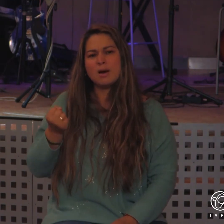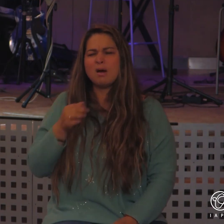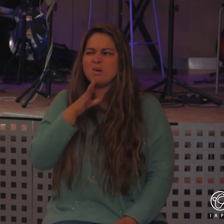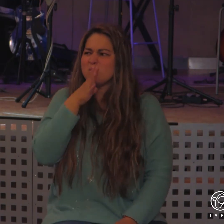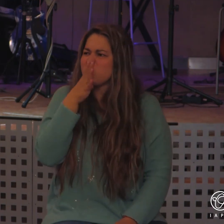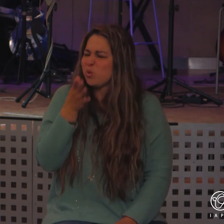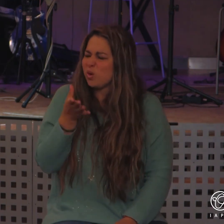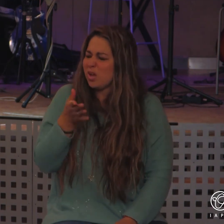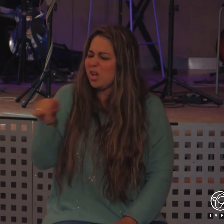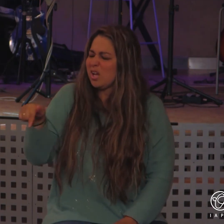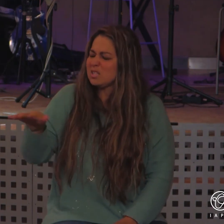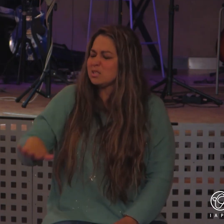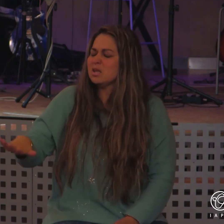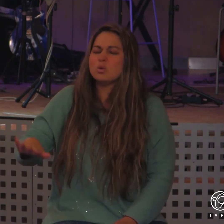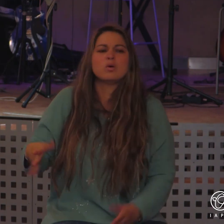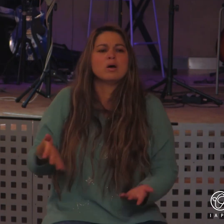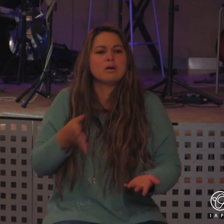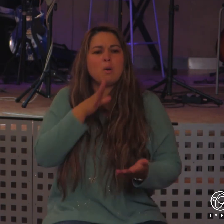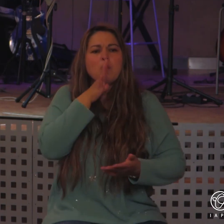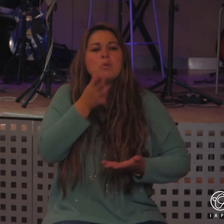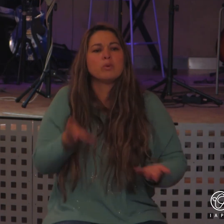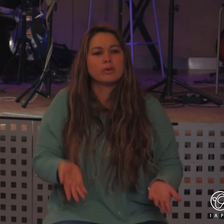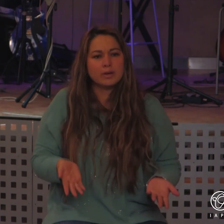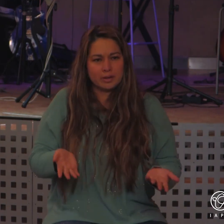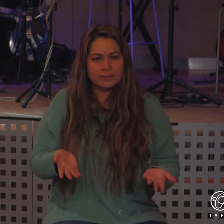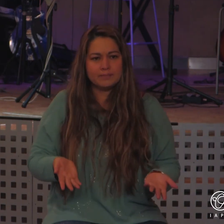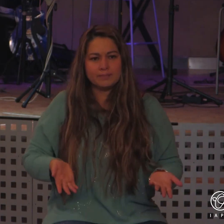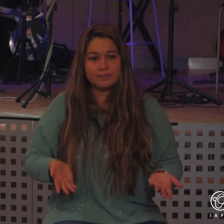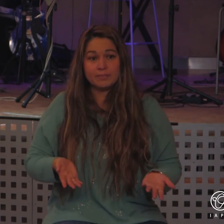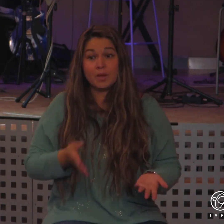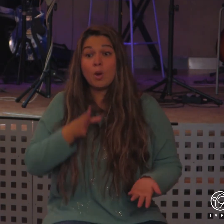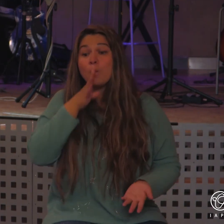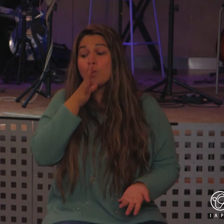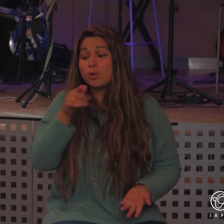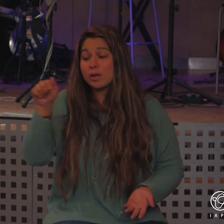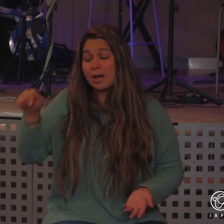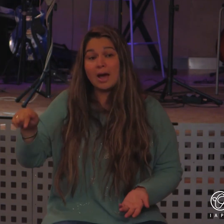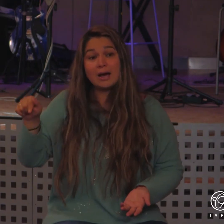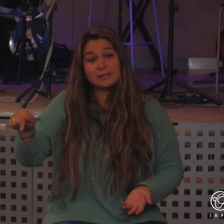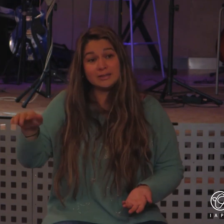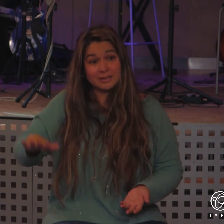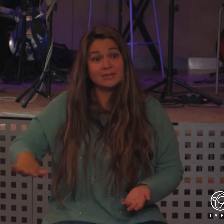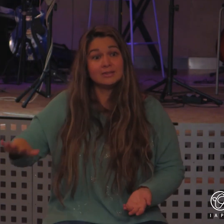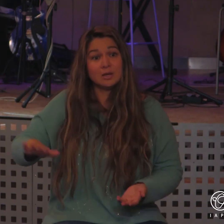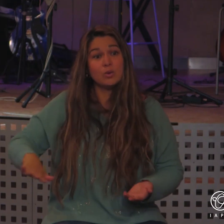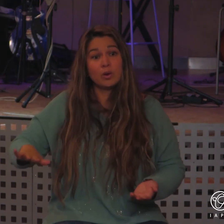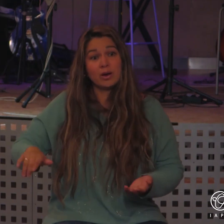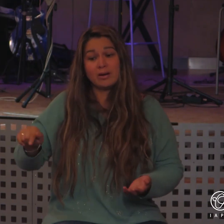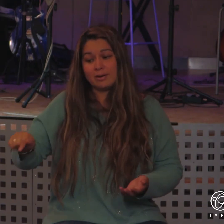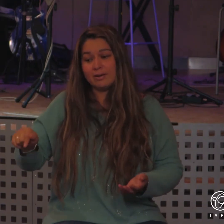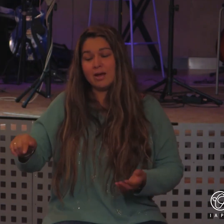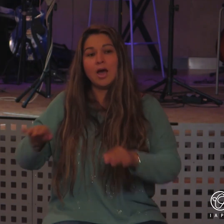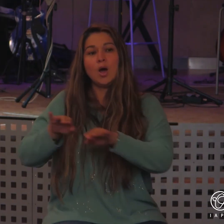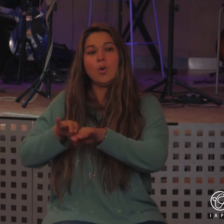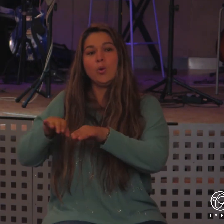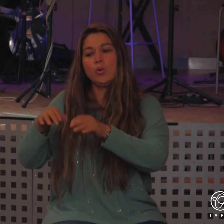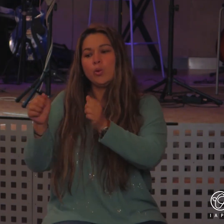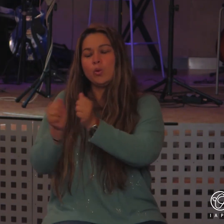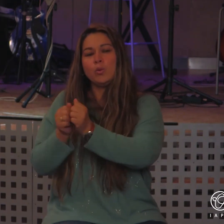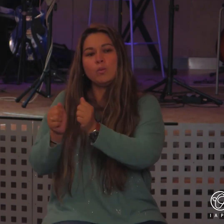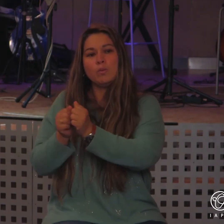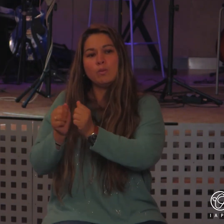¿Por qué? Allí va a levantar luego ese monumento de Benecer entre Mizpa